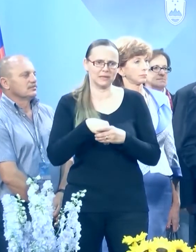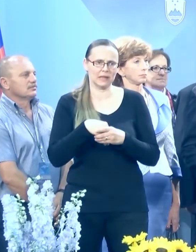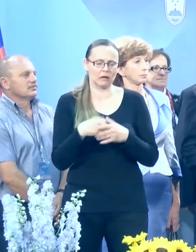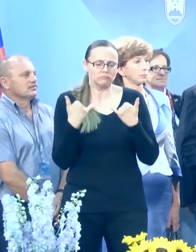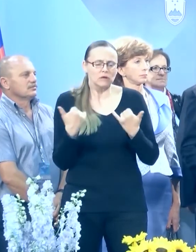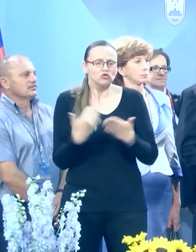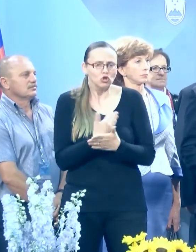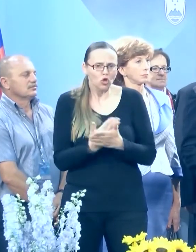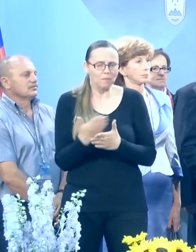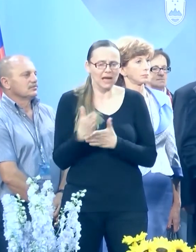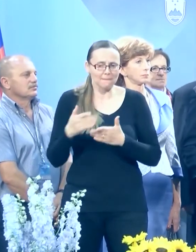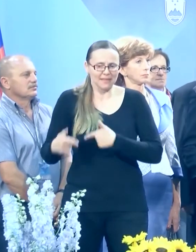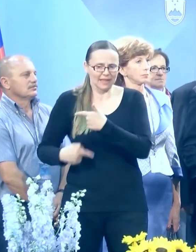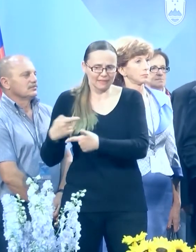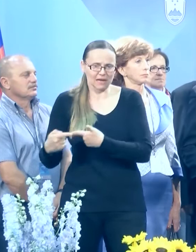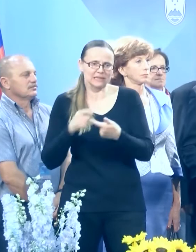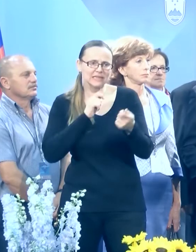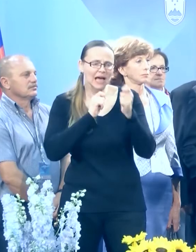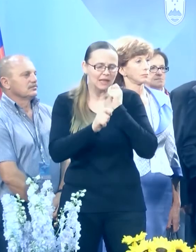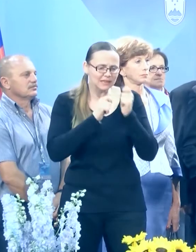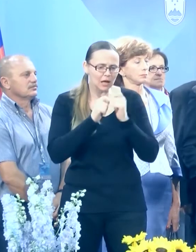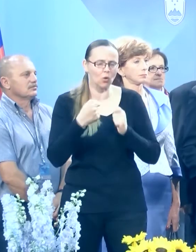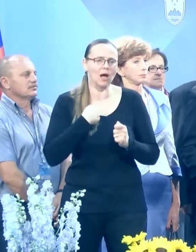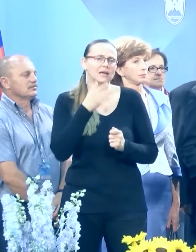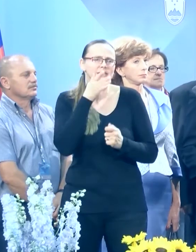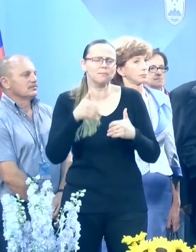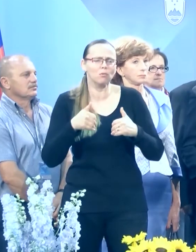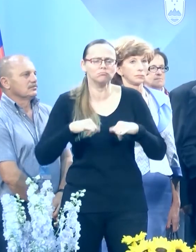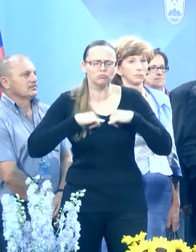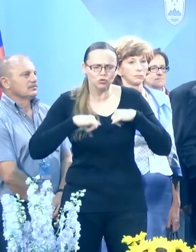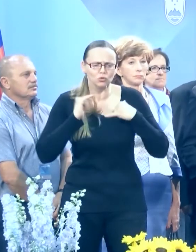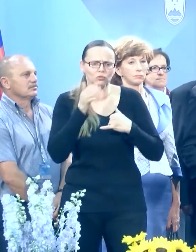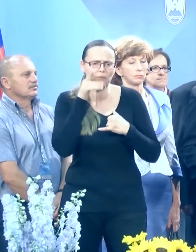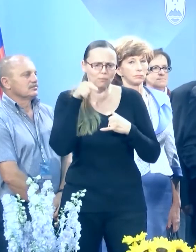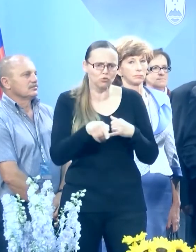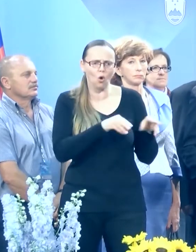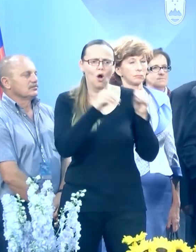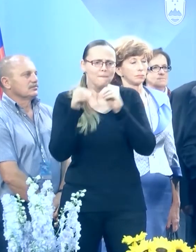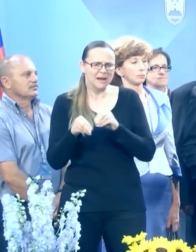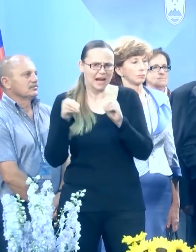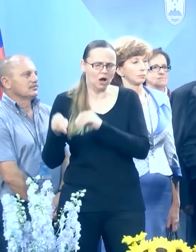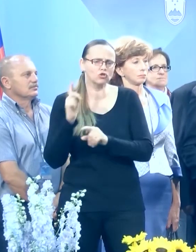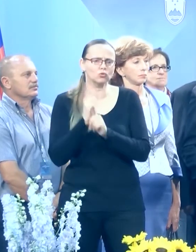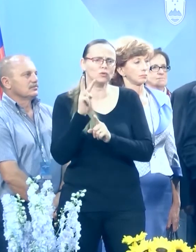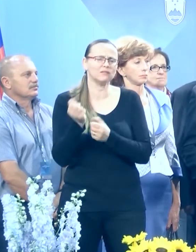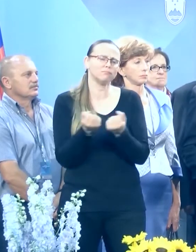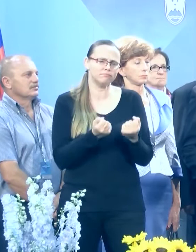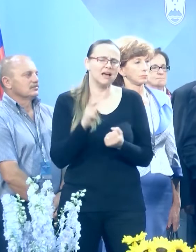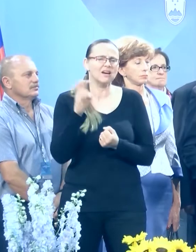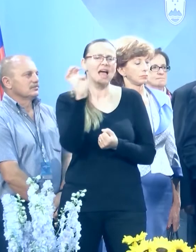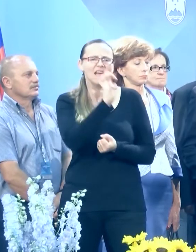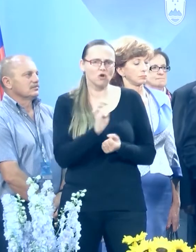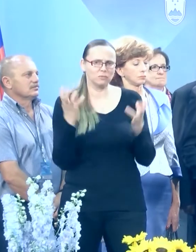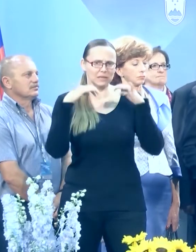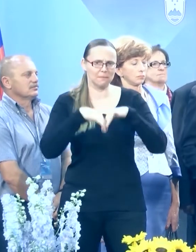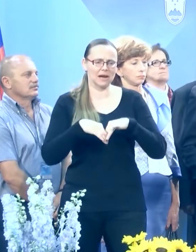sodobnega medgeneracijskega dialoga in jaz se bom trudil, da bom to prenašal tudi v Evropski parlament. Tam imamo